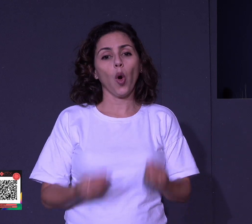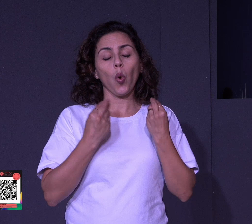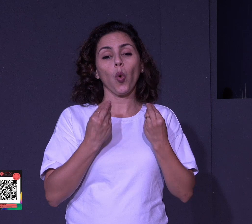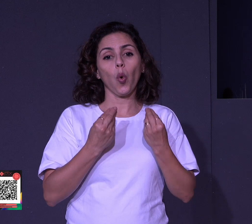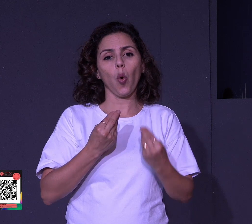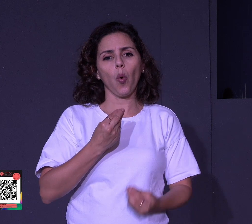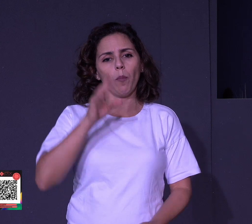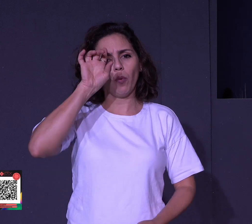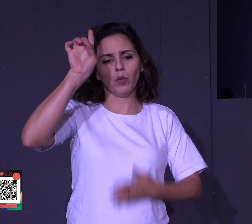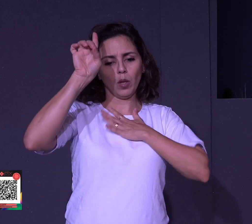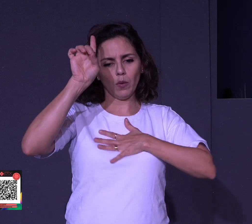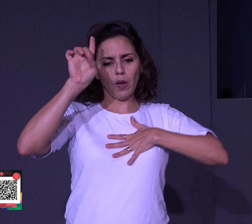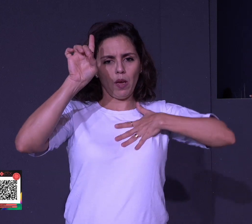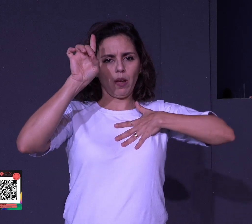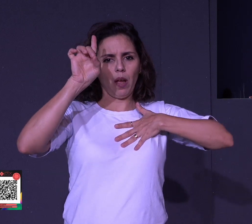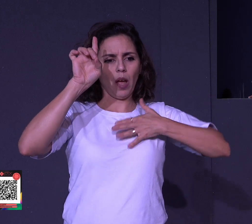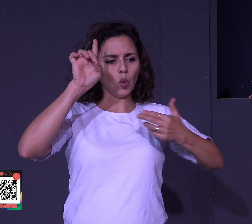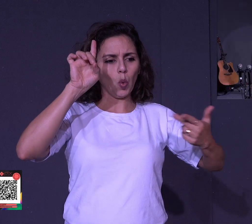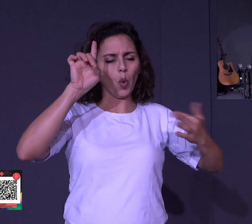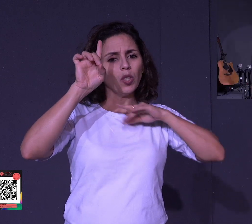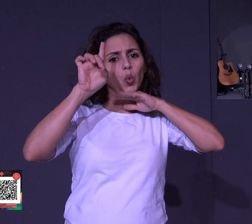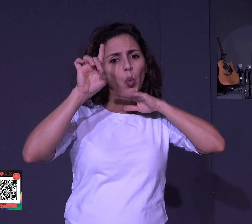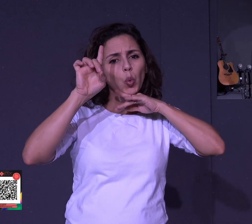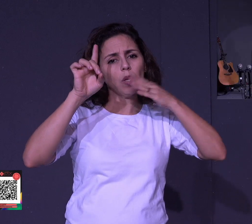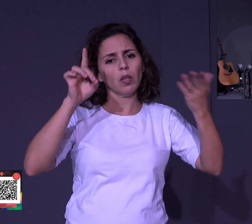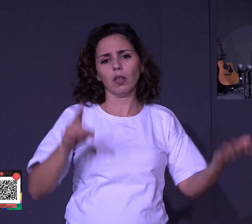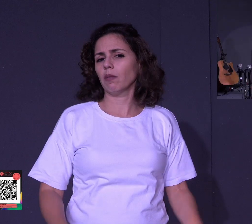Paulo diz assim, tudo o que é puro.